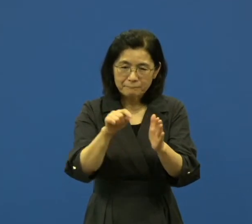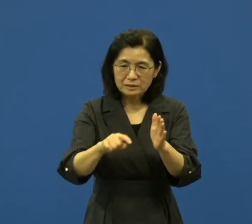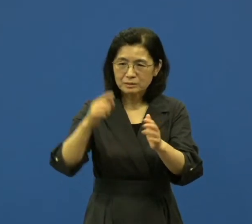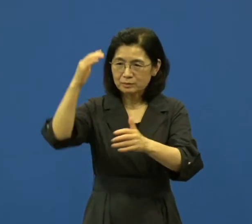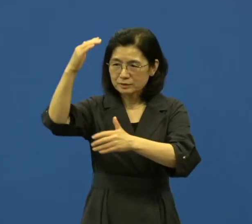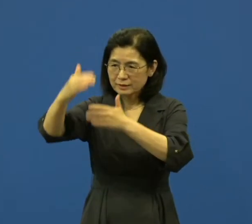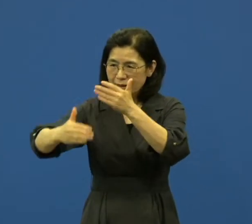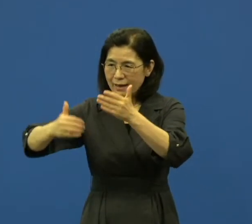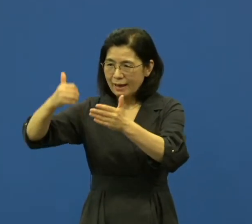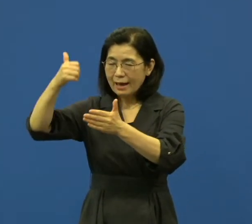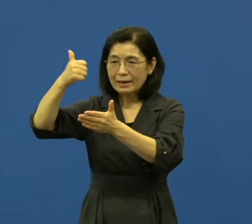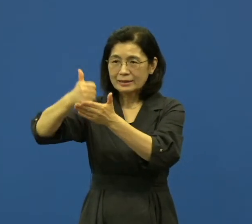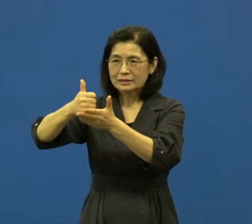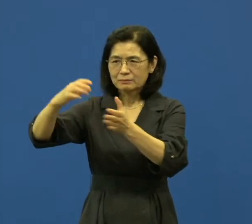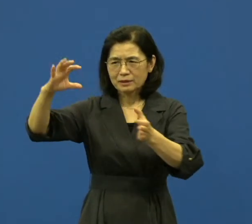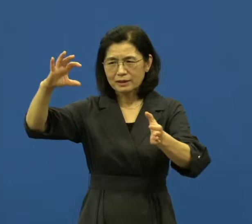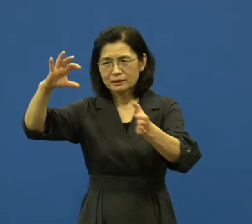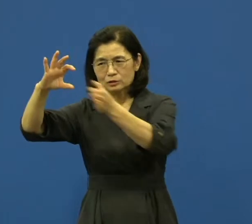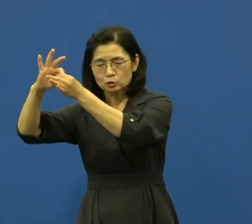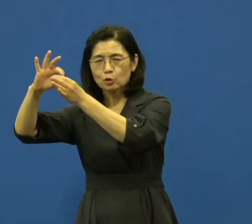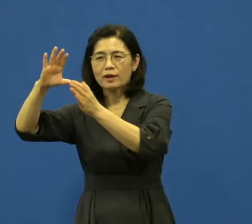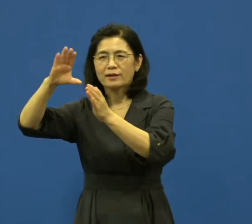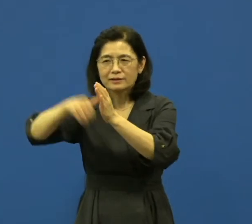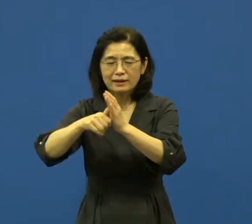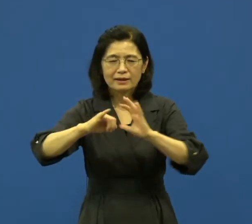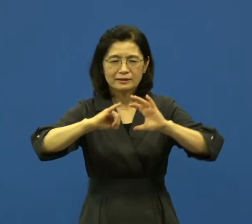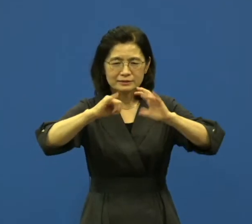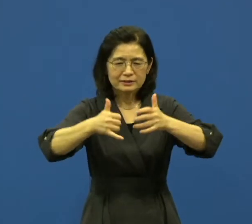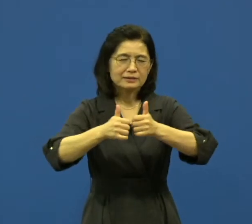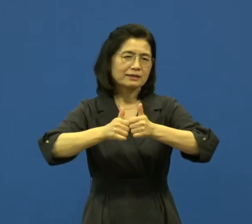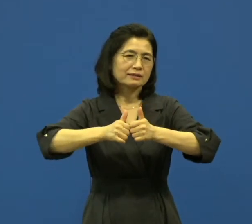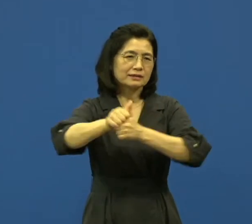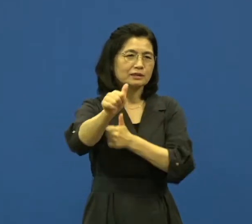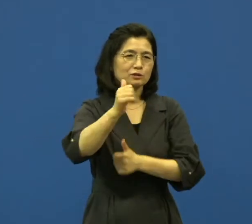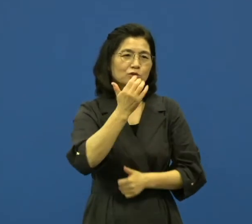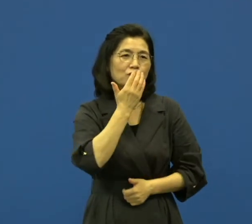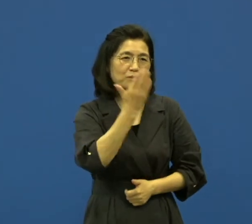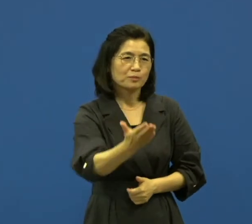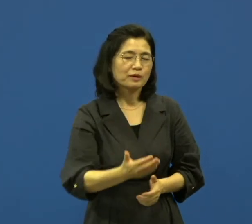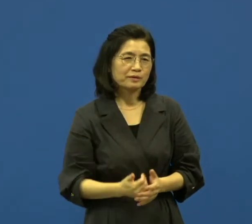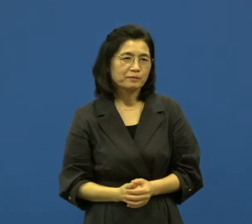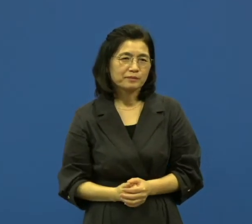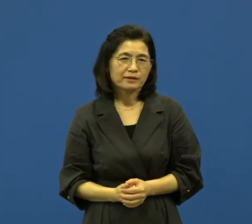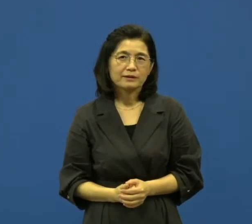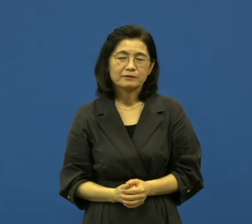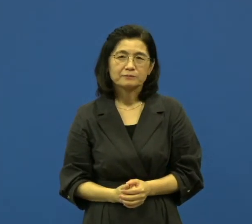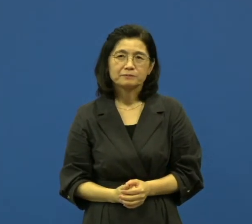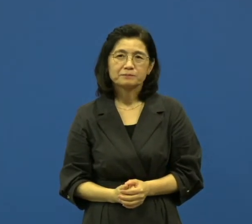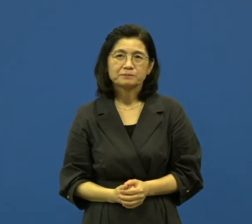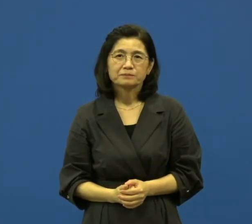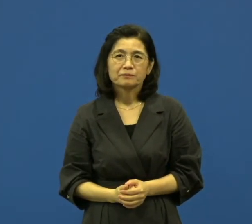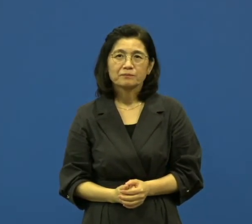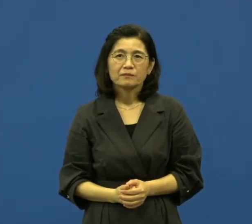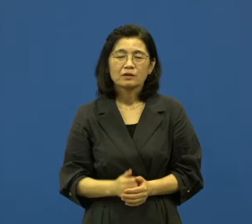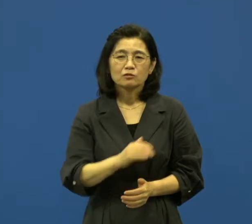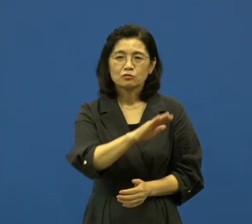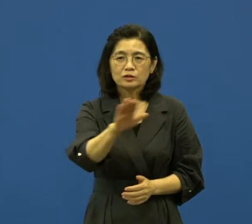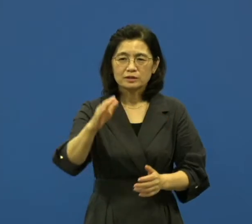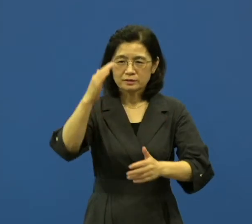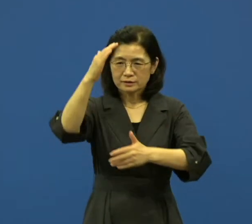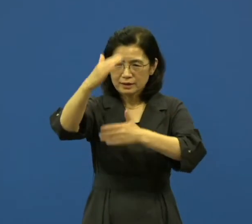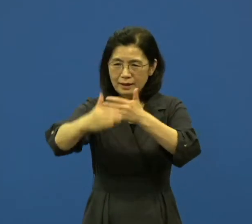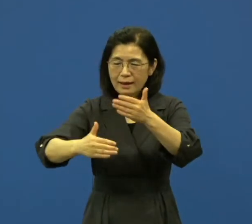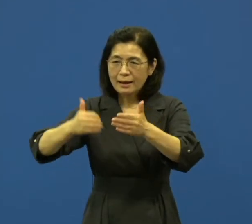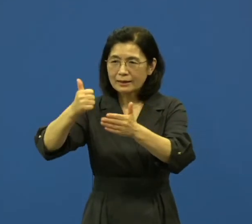아는 것입니다. 하나님에게 속한 자, 하나님께로부터 난 자마다 세상을 이긴다는 그 말이 뭘까요? 우리는 이제 하나님께 붙어